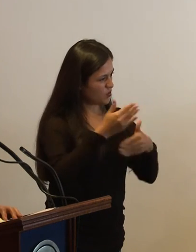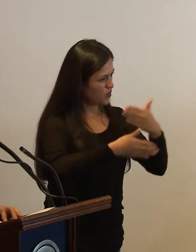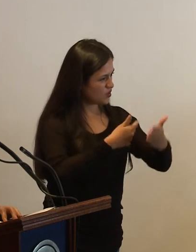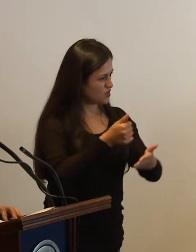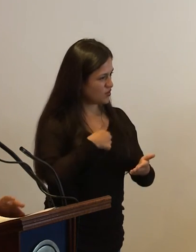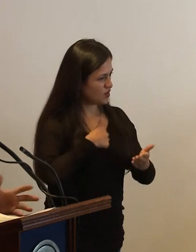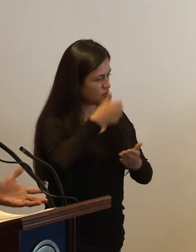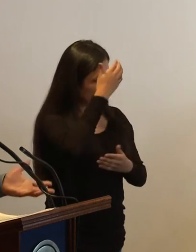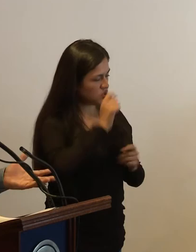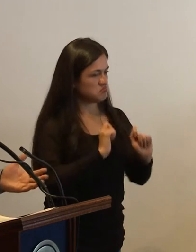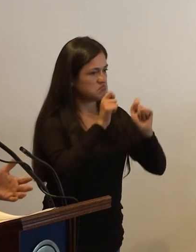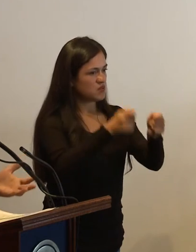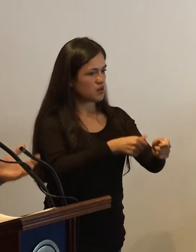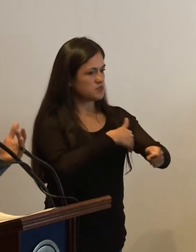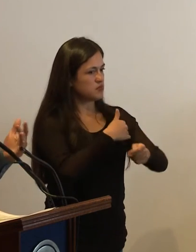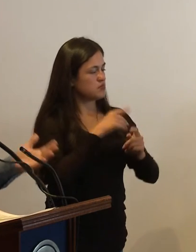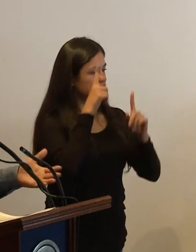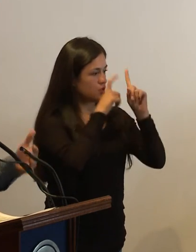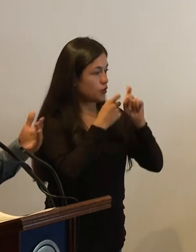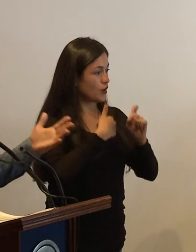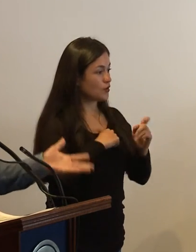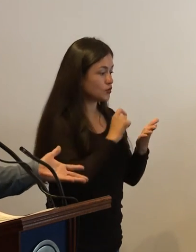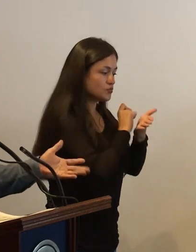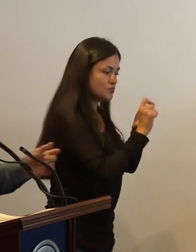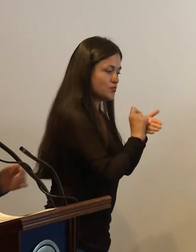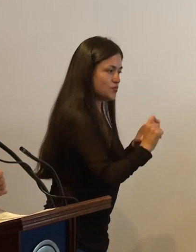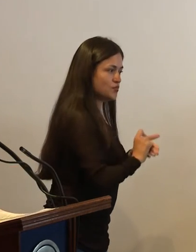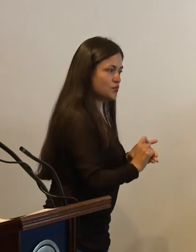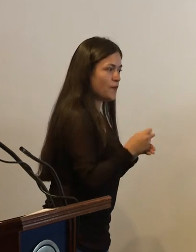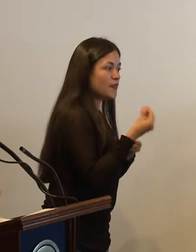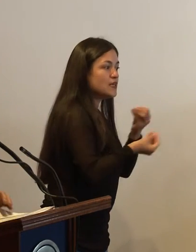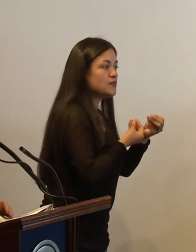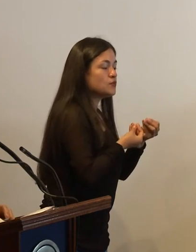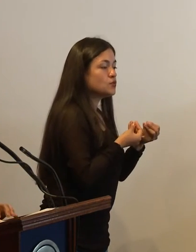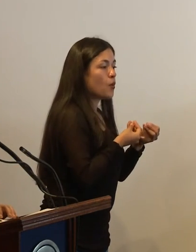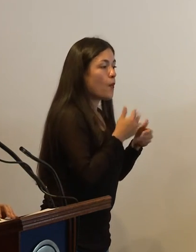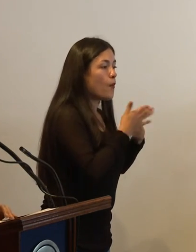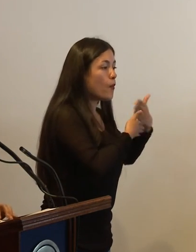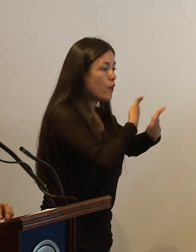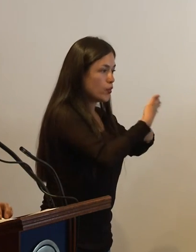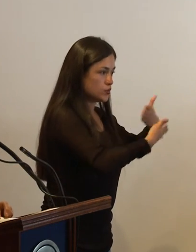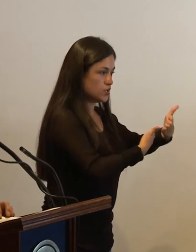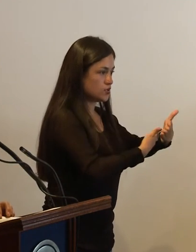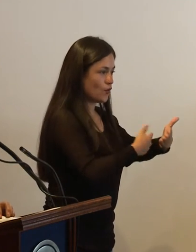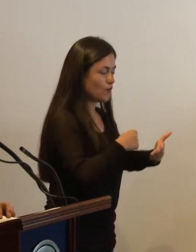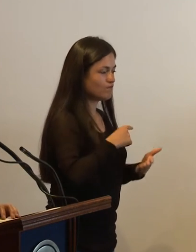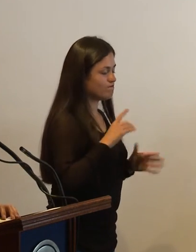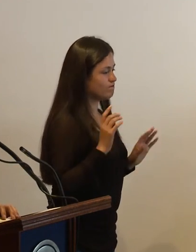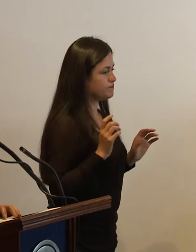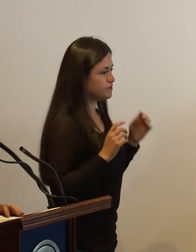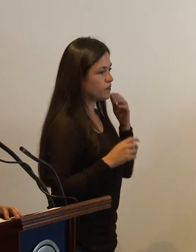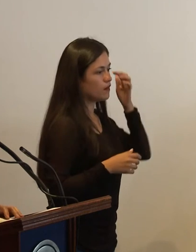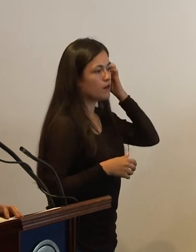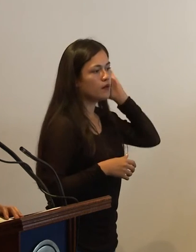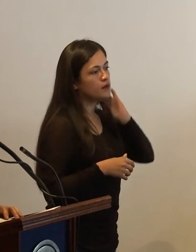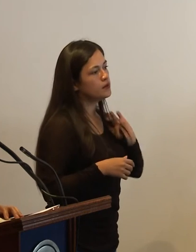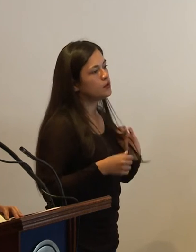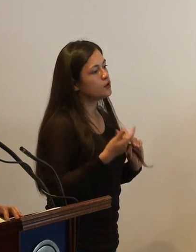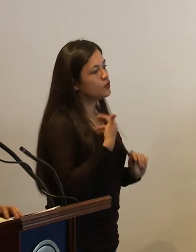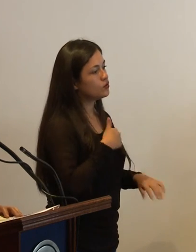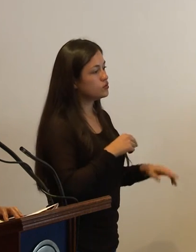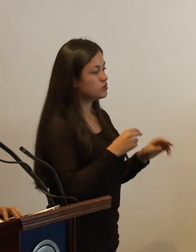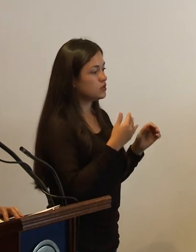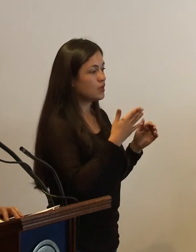y una de las reflexiones que surgió de ese proceso es que definitivamente así nos